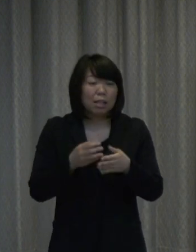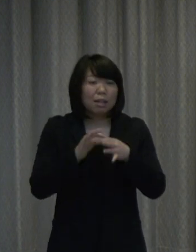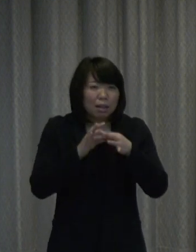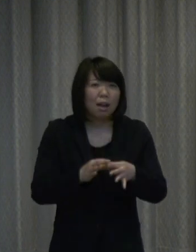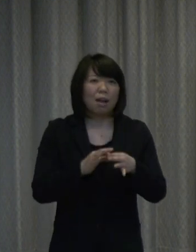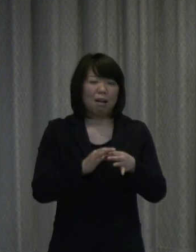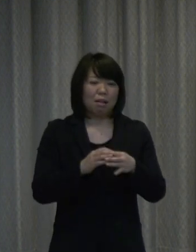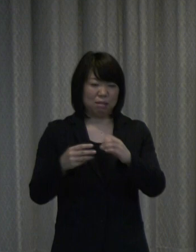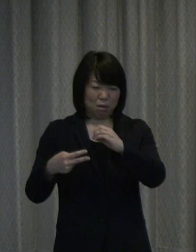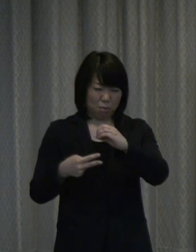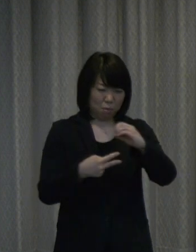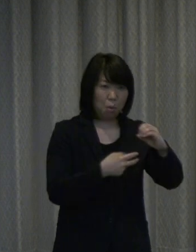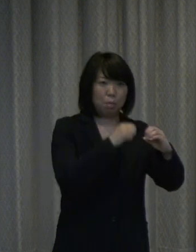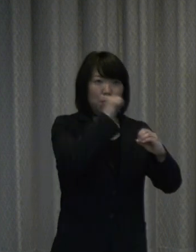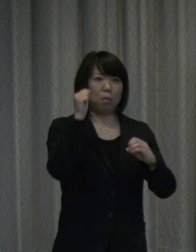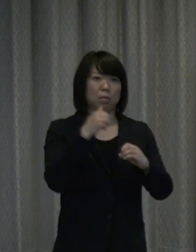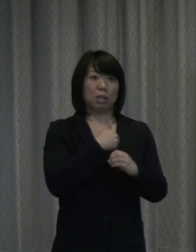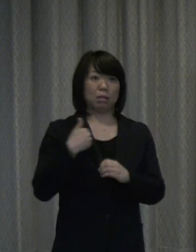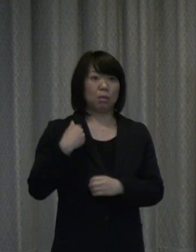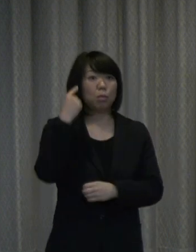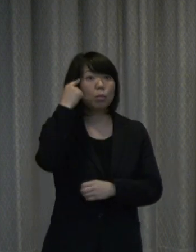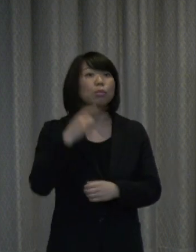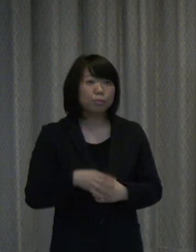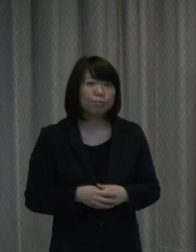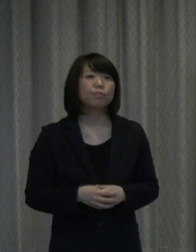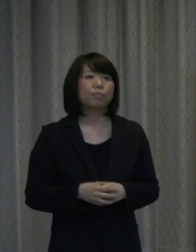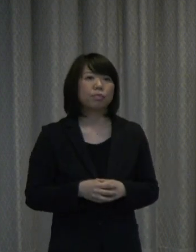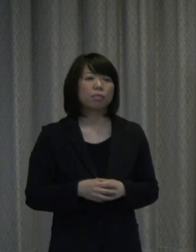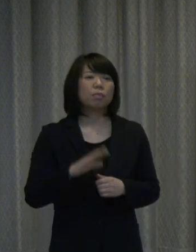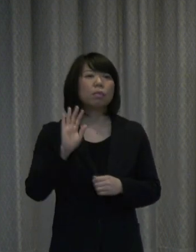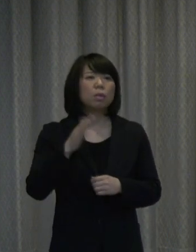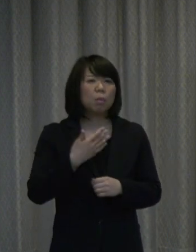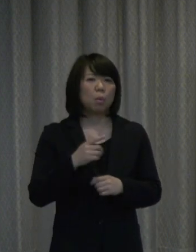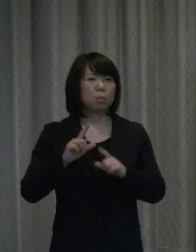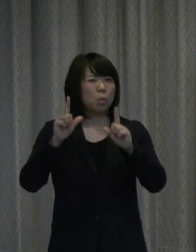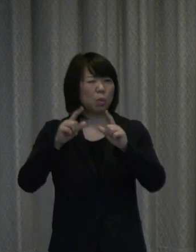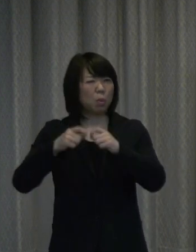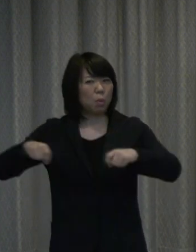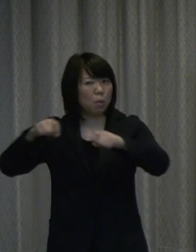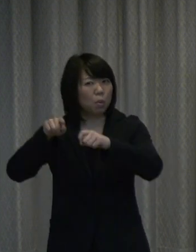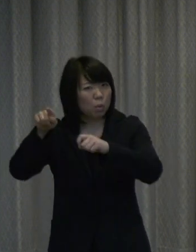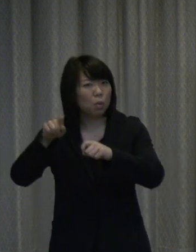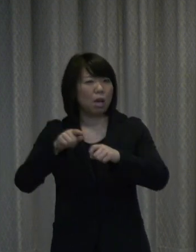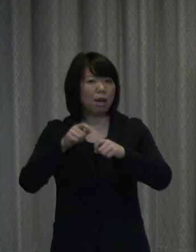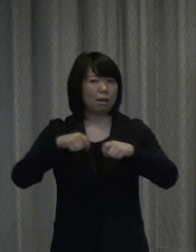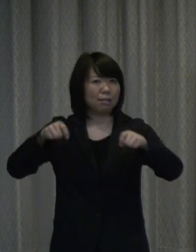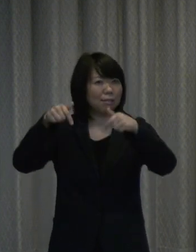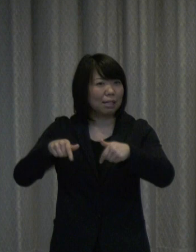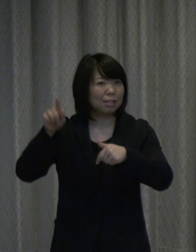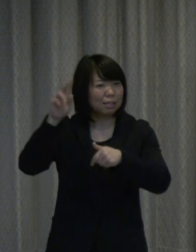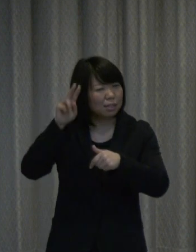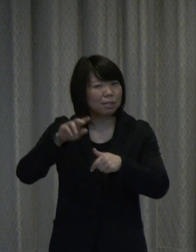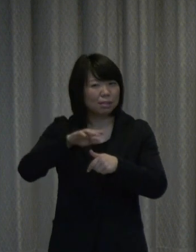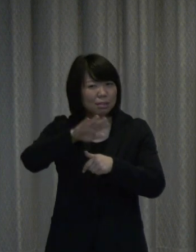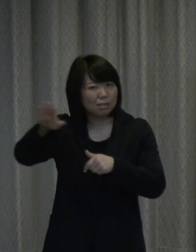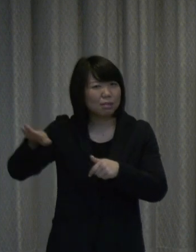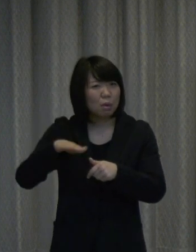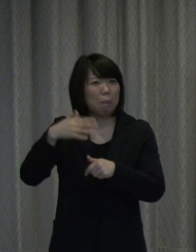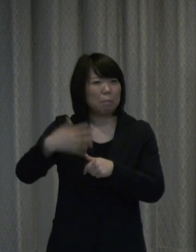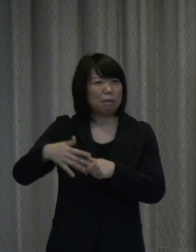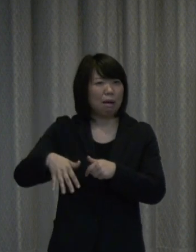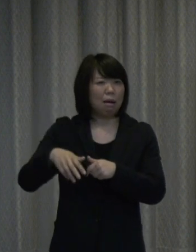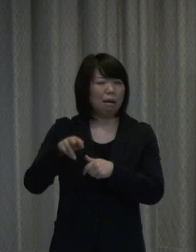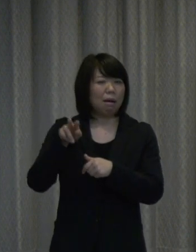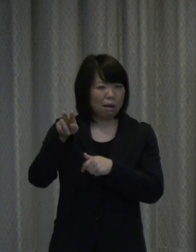をいたします。しかしながら、首都圏や関西圏など全国の状況を見てみますと、な